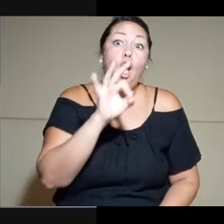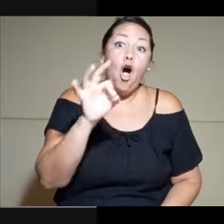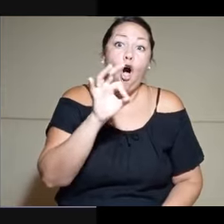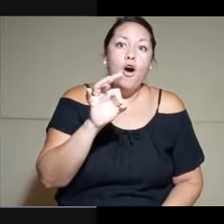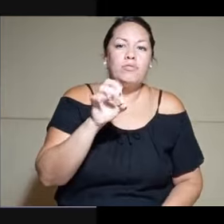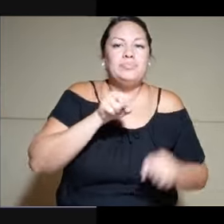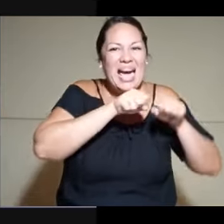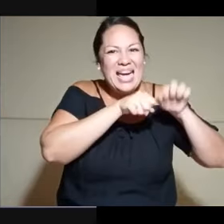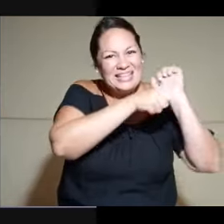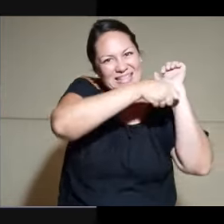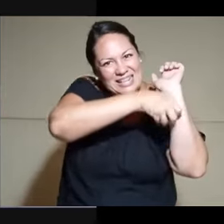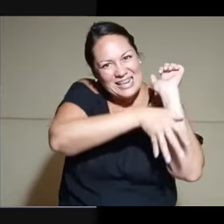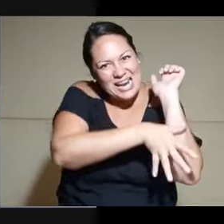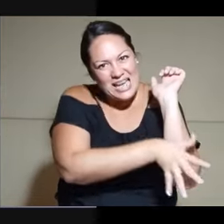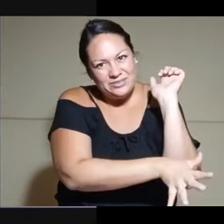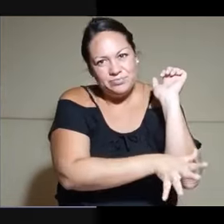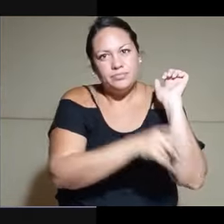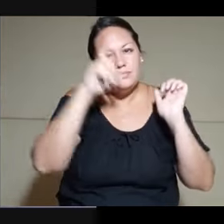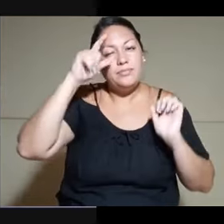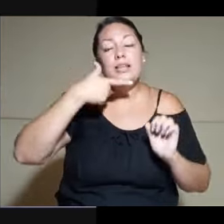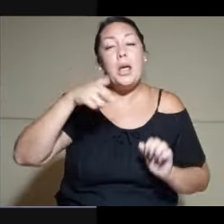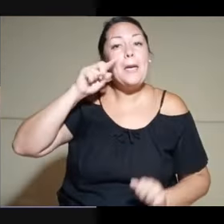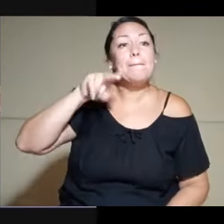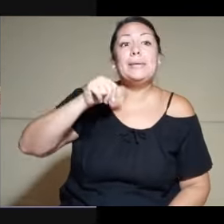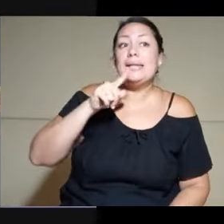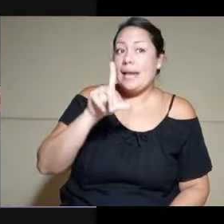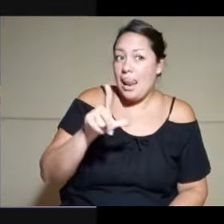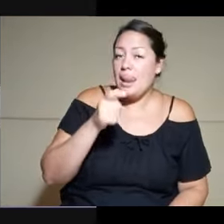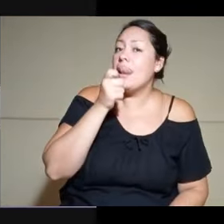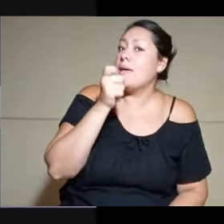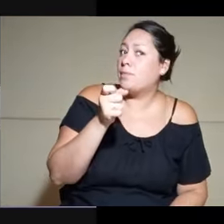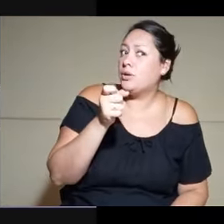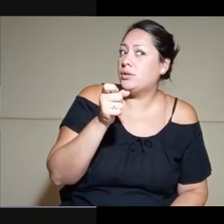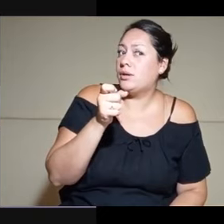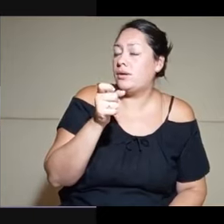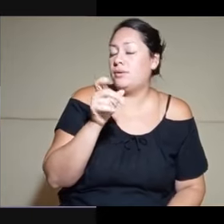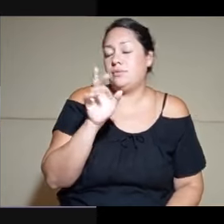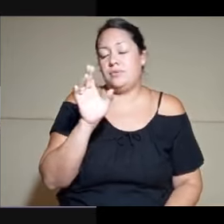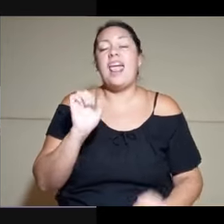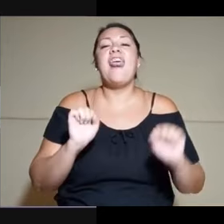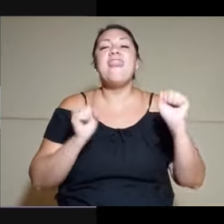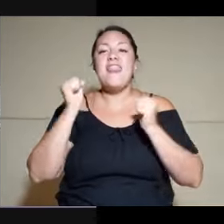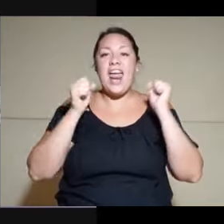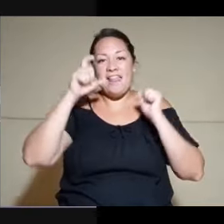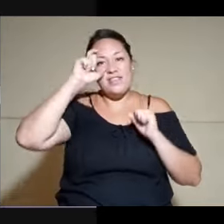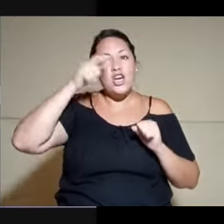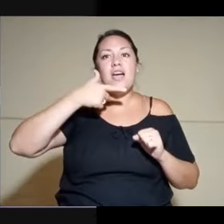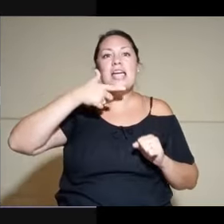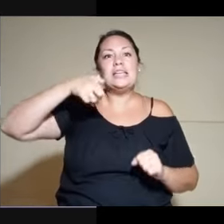Raíz espinal. Muy bien, se llama nervio espinal o Raíz espinal.